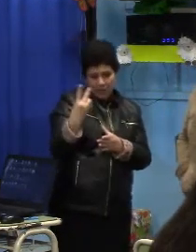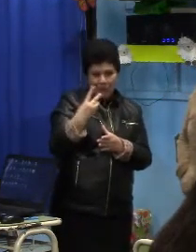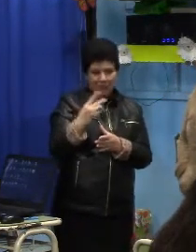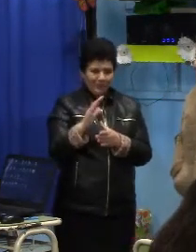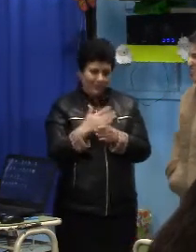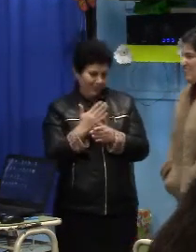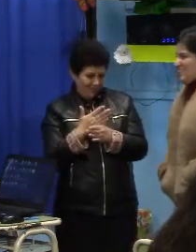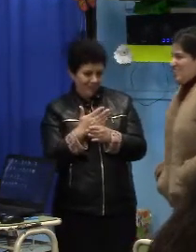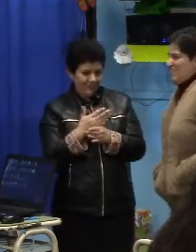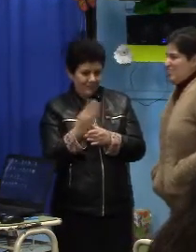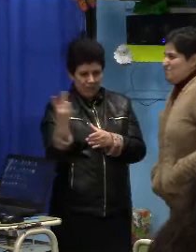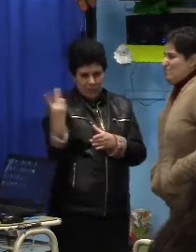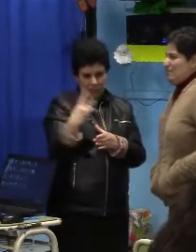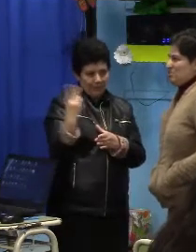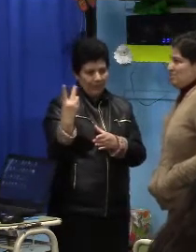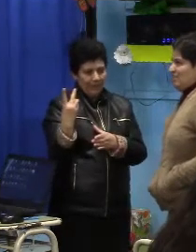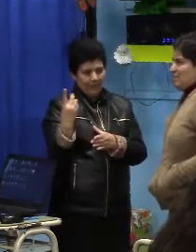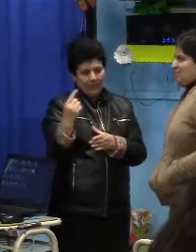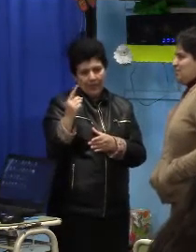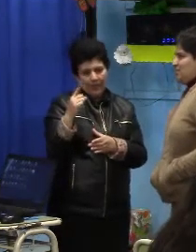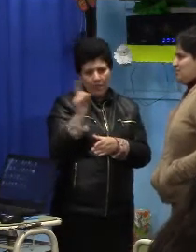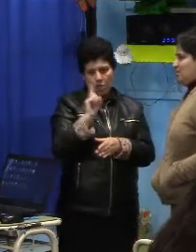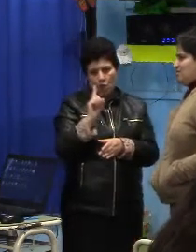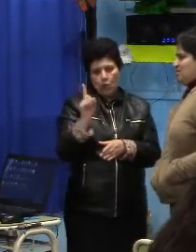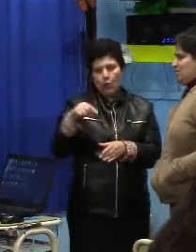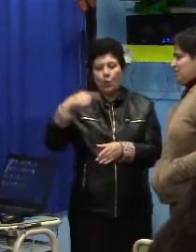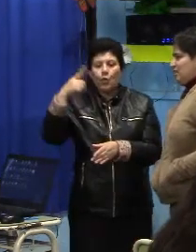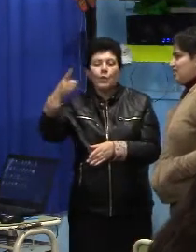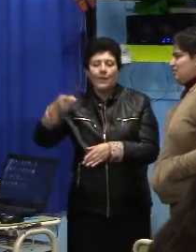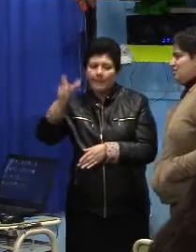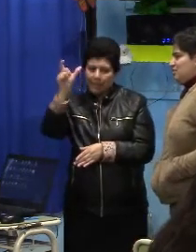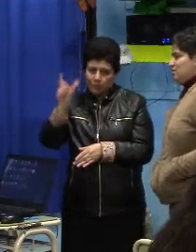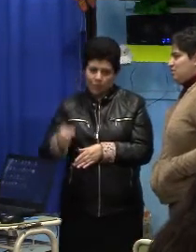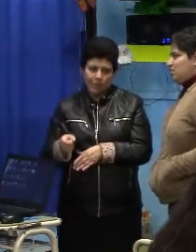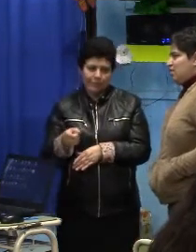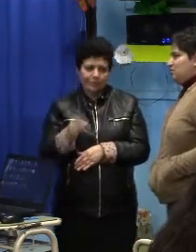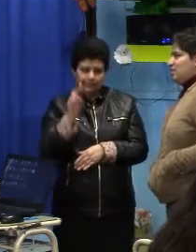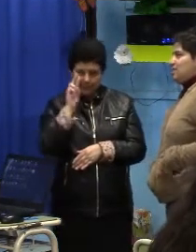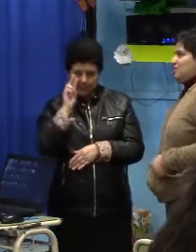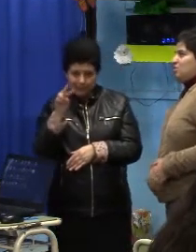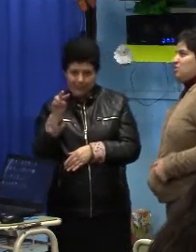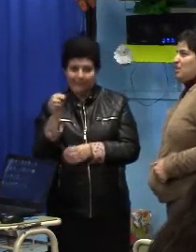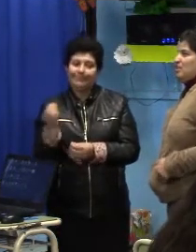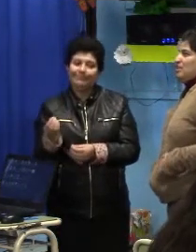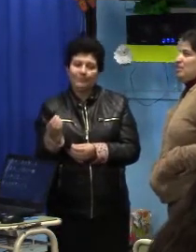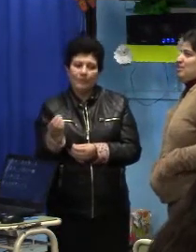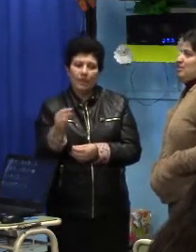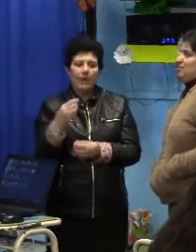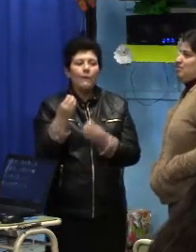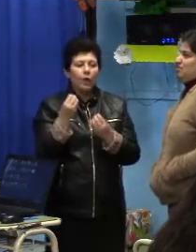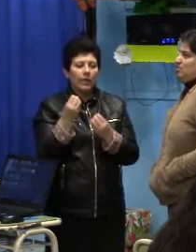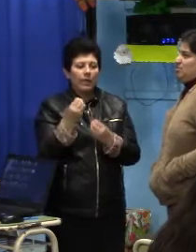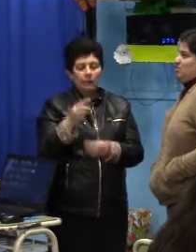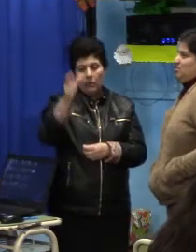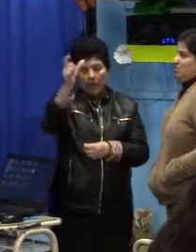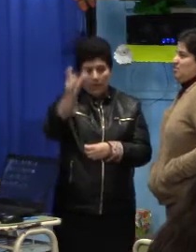Y no con personas. Vidente. Porque el vidente no te entiende,